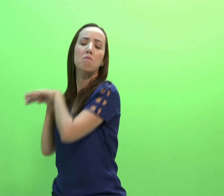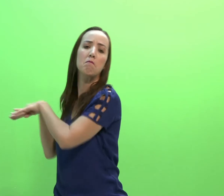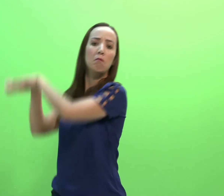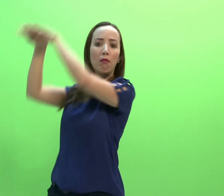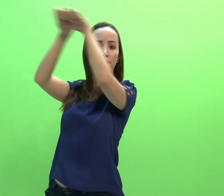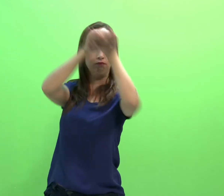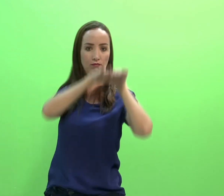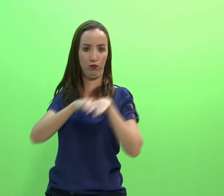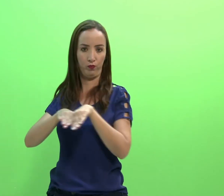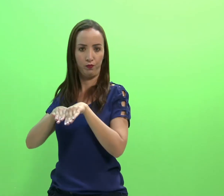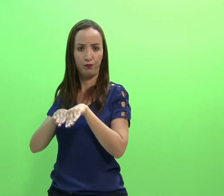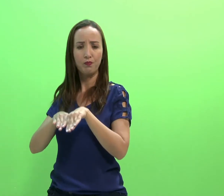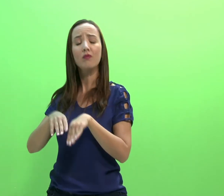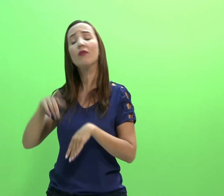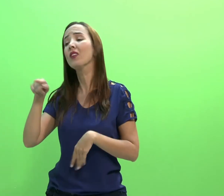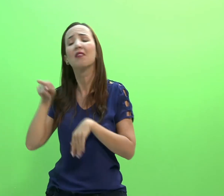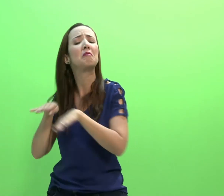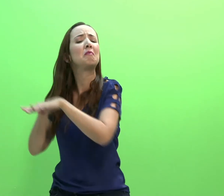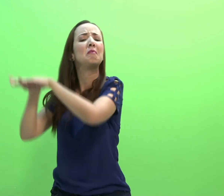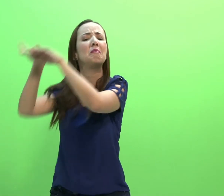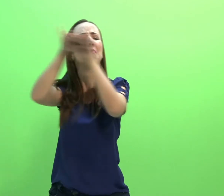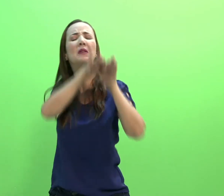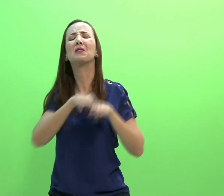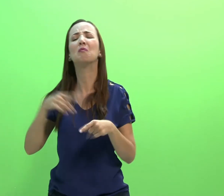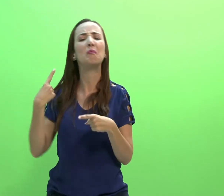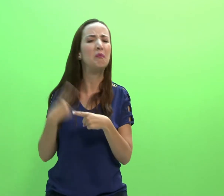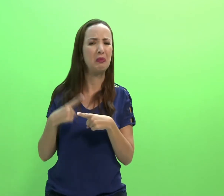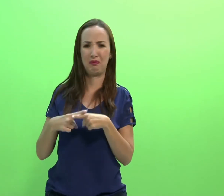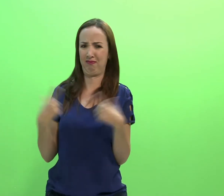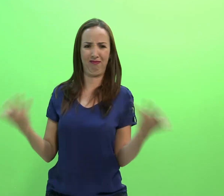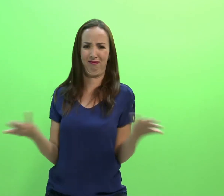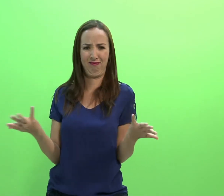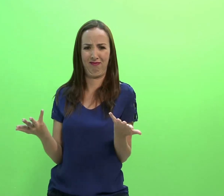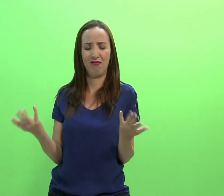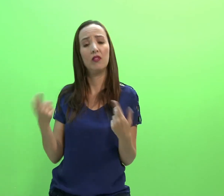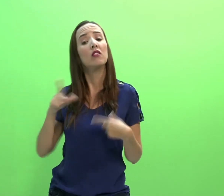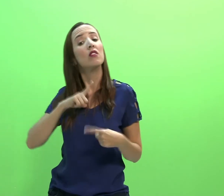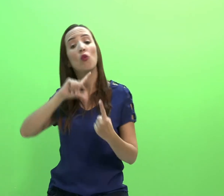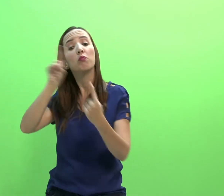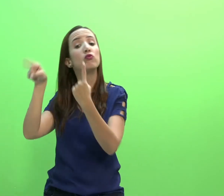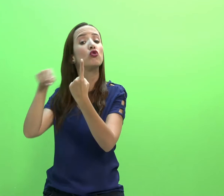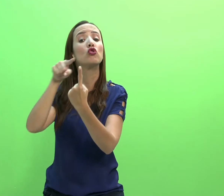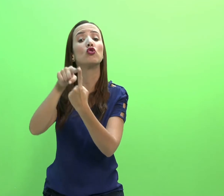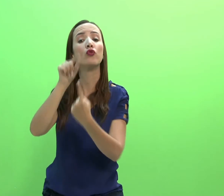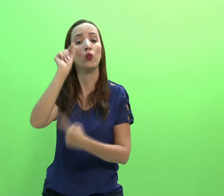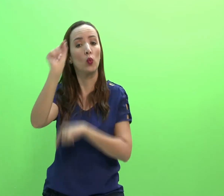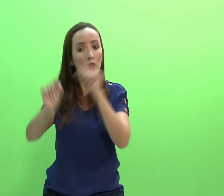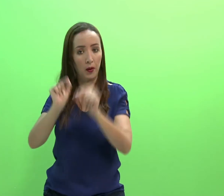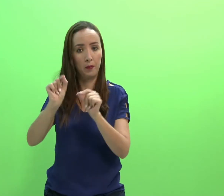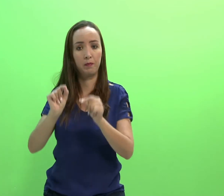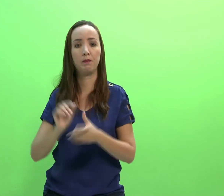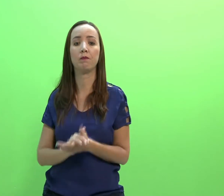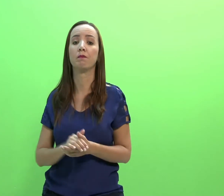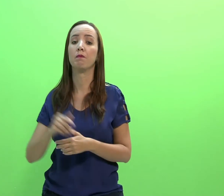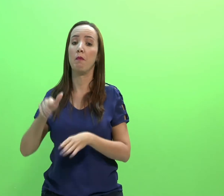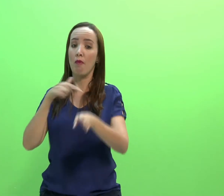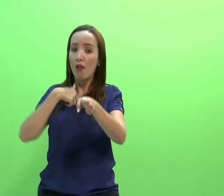normas. Essas normas são padrão para todos. E por que seguir? Qual é o objetivo disso?